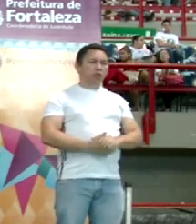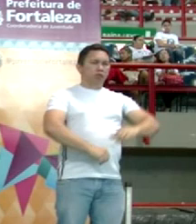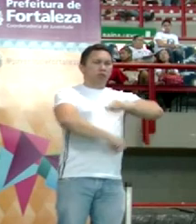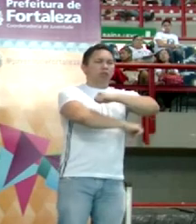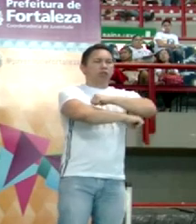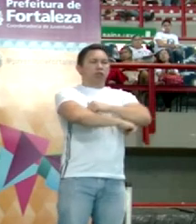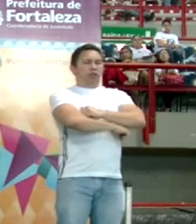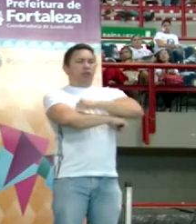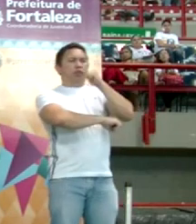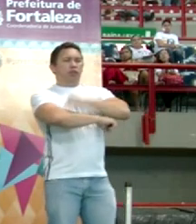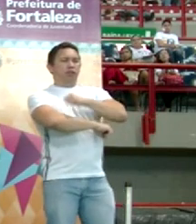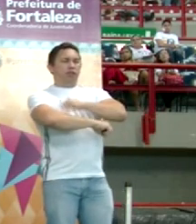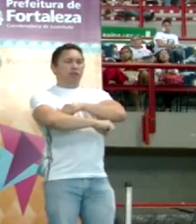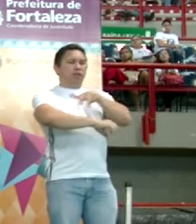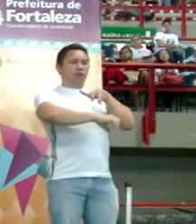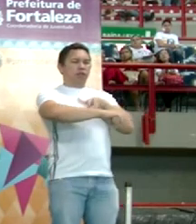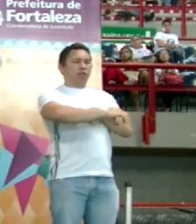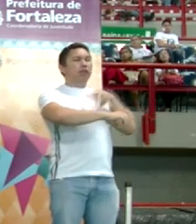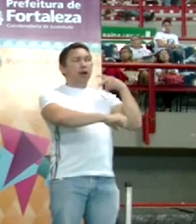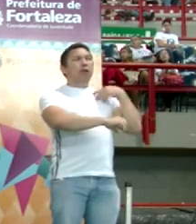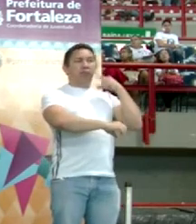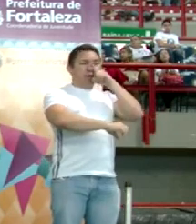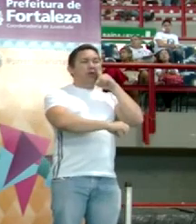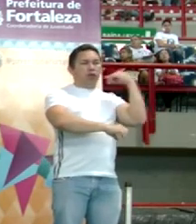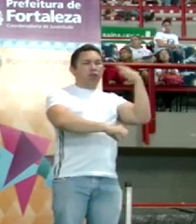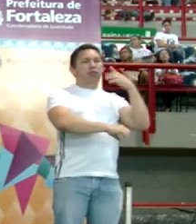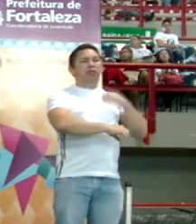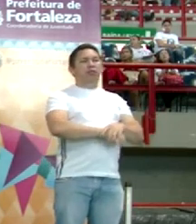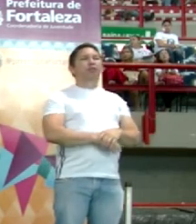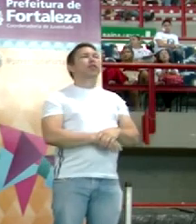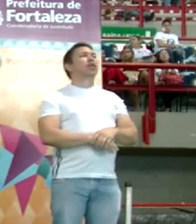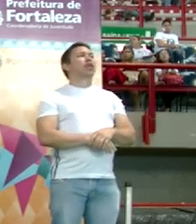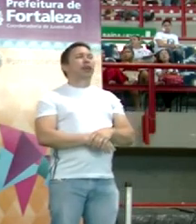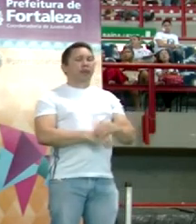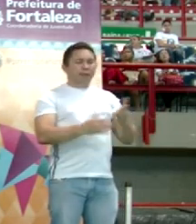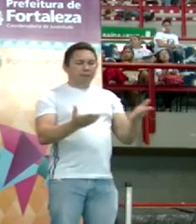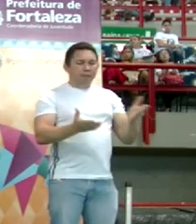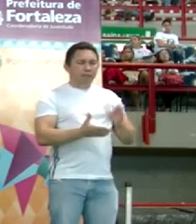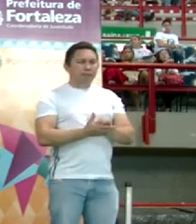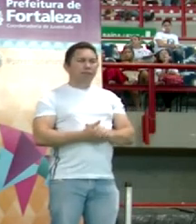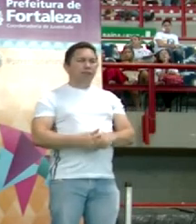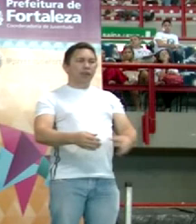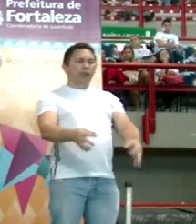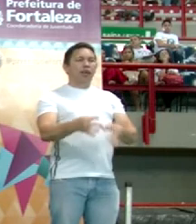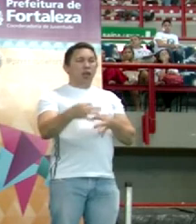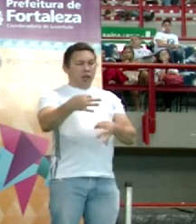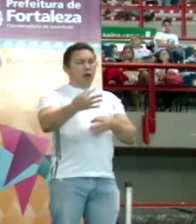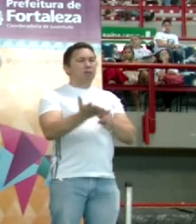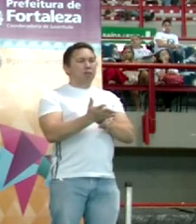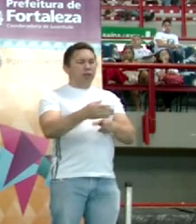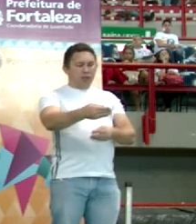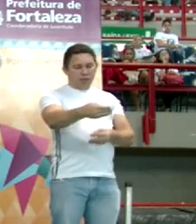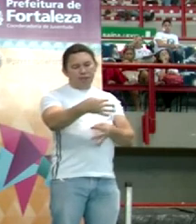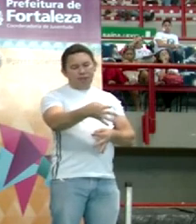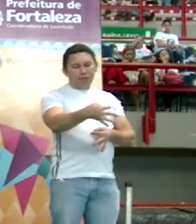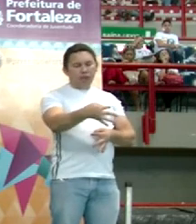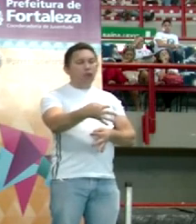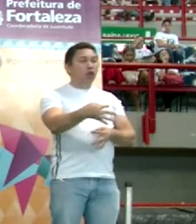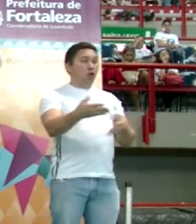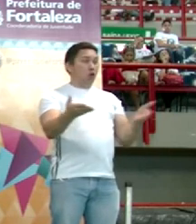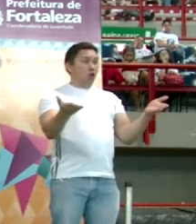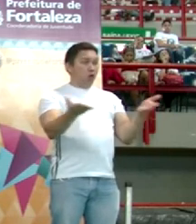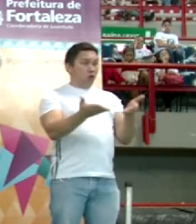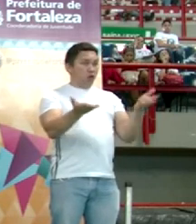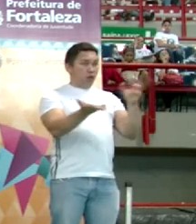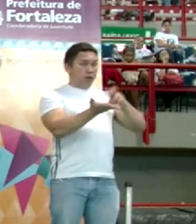William Bonner, depois da musiquinha. Ele diz lá, lendo o papelzinho lá dele: